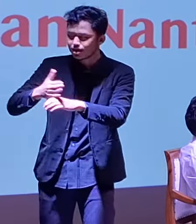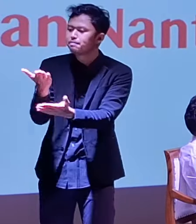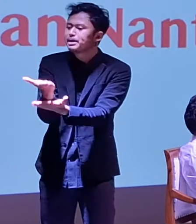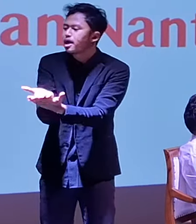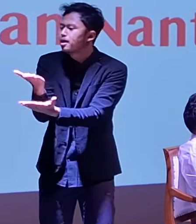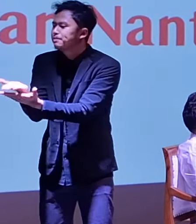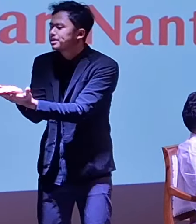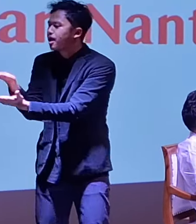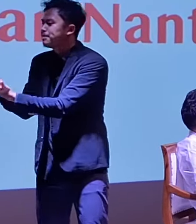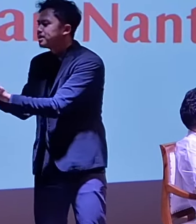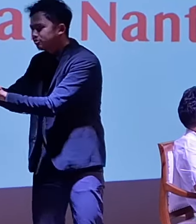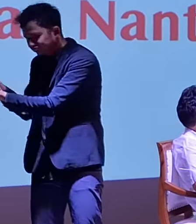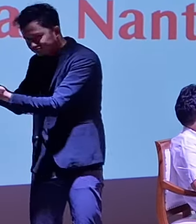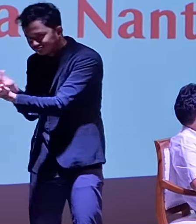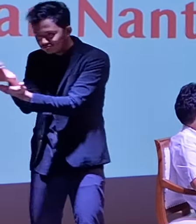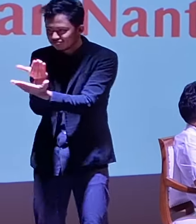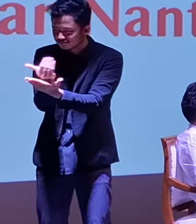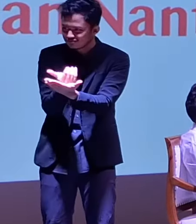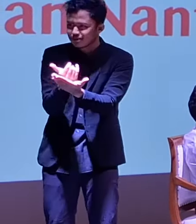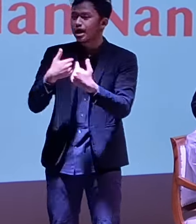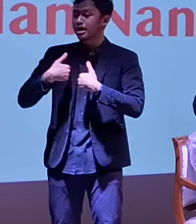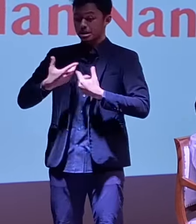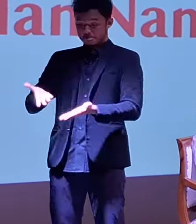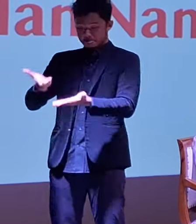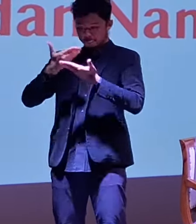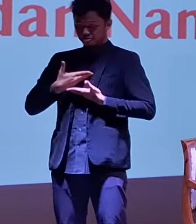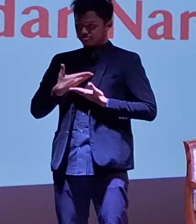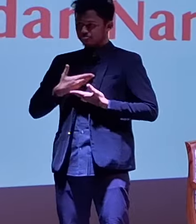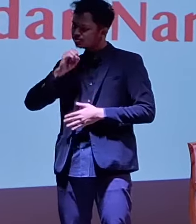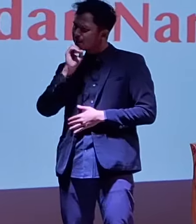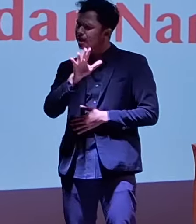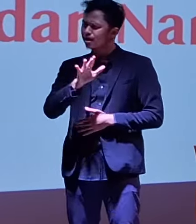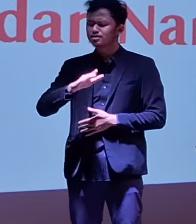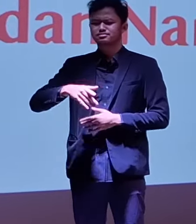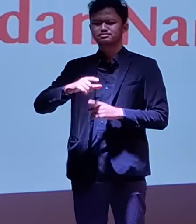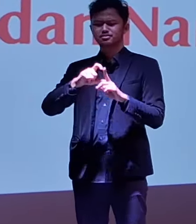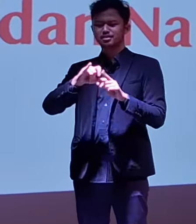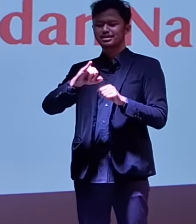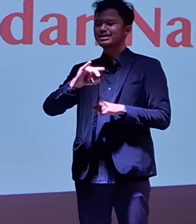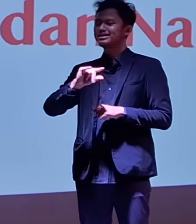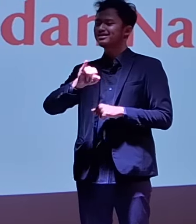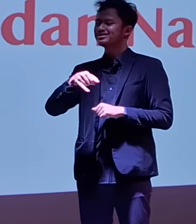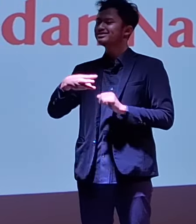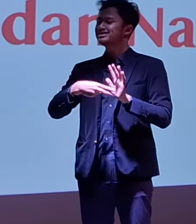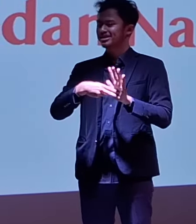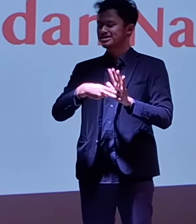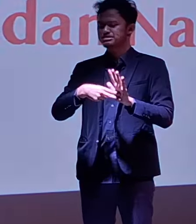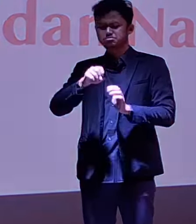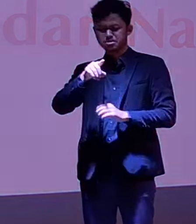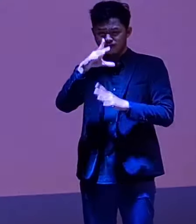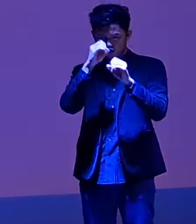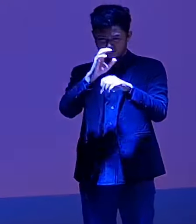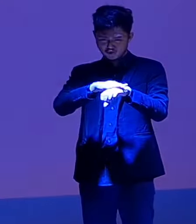Bahwa walaupun namanya adalah Direktorat Jenderal, tapi scope of work-nya harus mencerminkan sebuah kementerian kebudayaan. Lalu yang